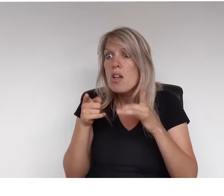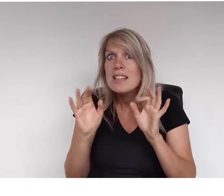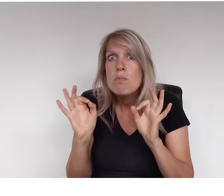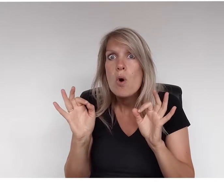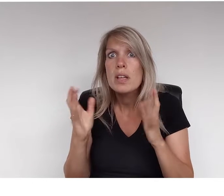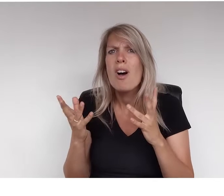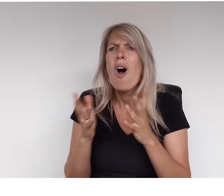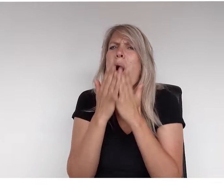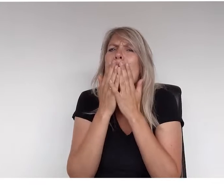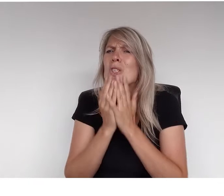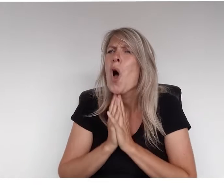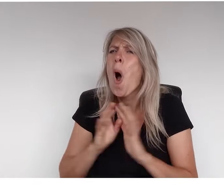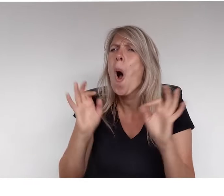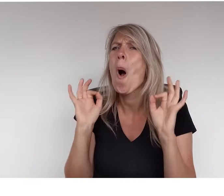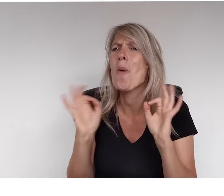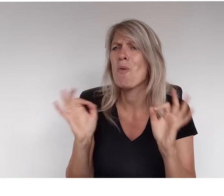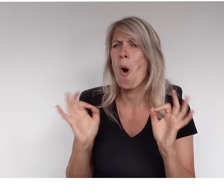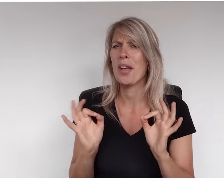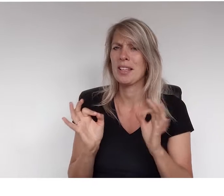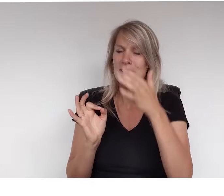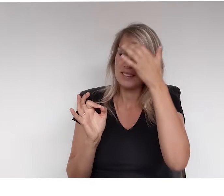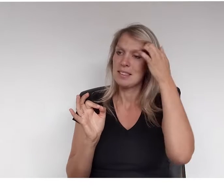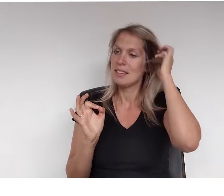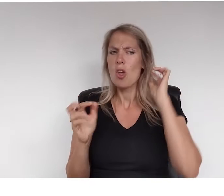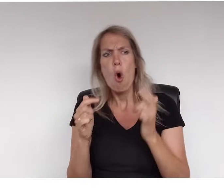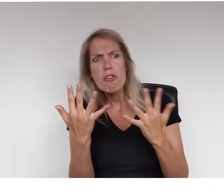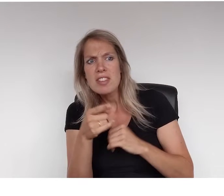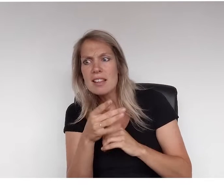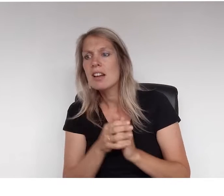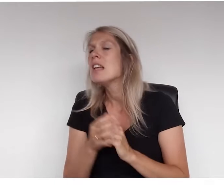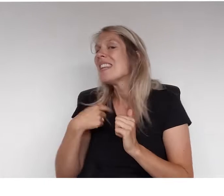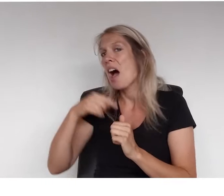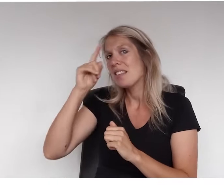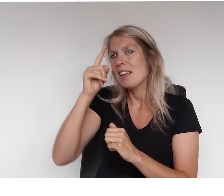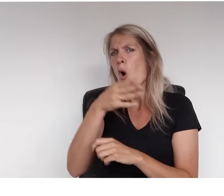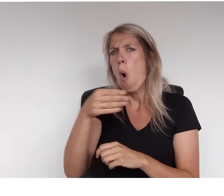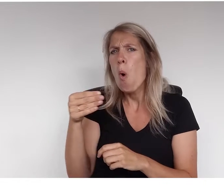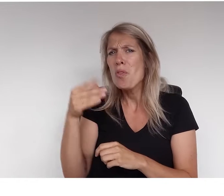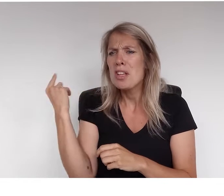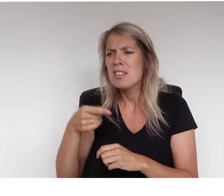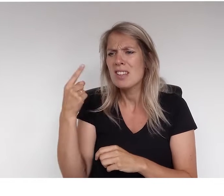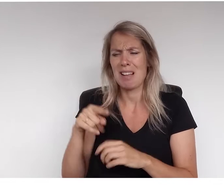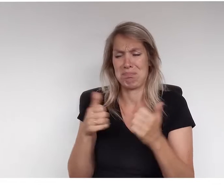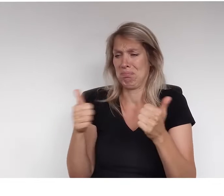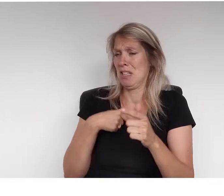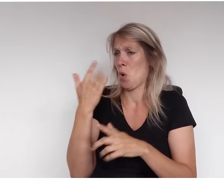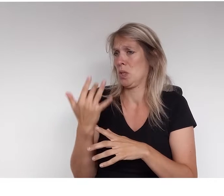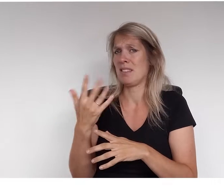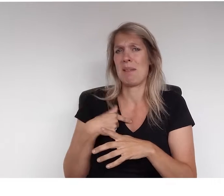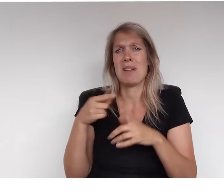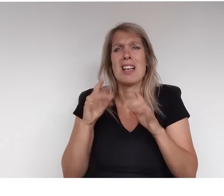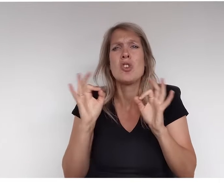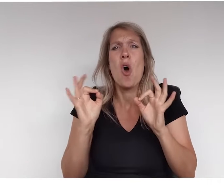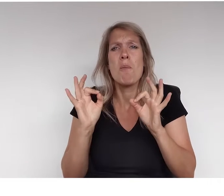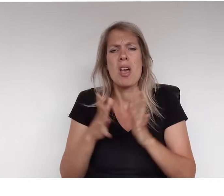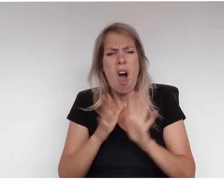ze zijn zo mooi. Hoeveel? Hoeveel zijn het er? Nou, ik denk wel 100.000 Oi. Ja, ik ben niet zo goed in tellen, maar oh, ze zijn zo zien. Mooi.